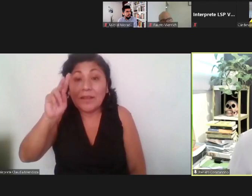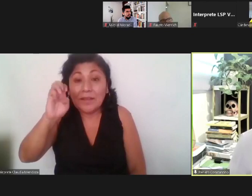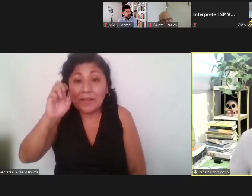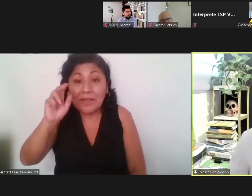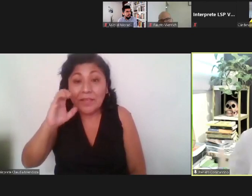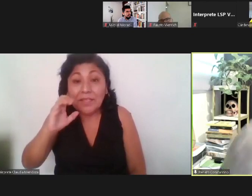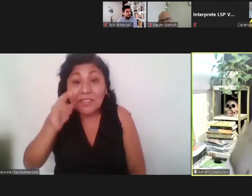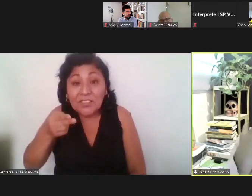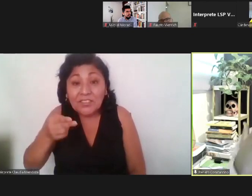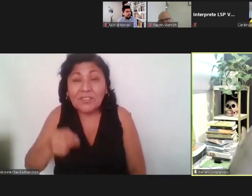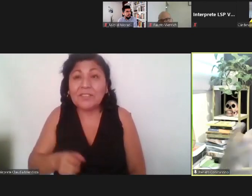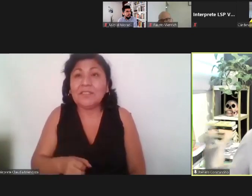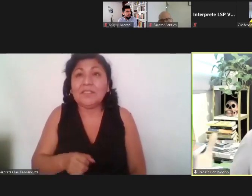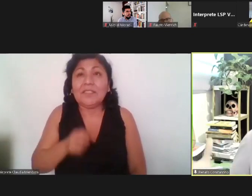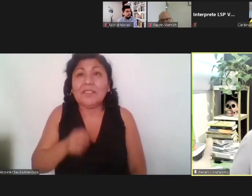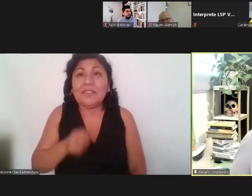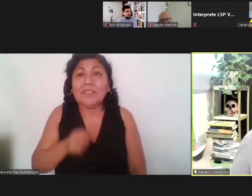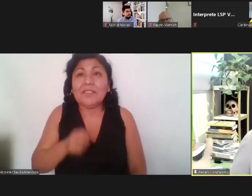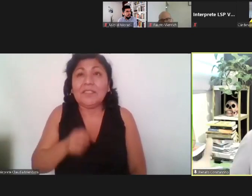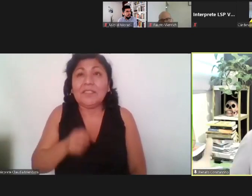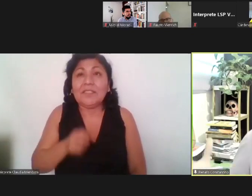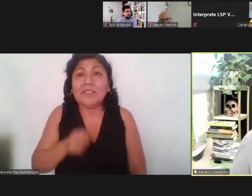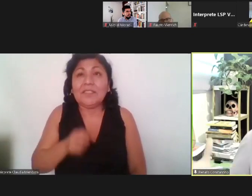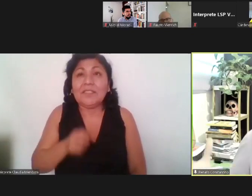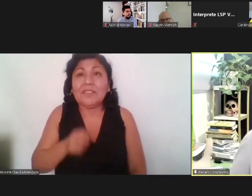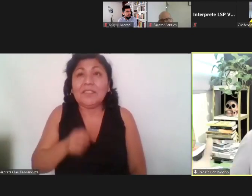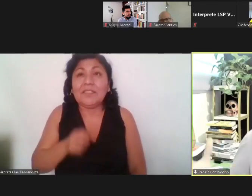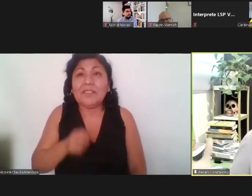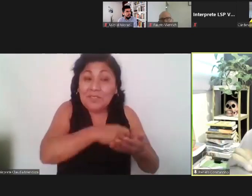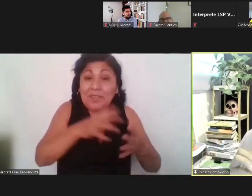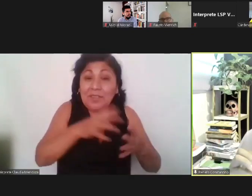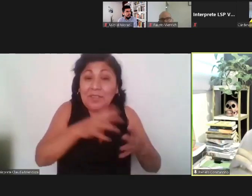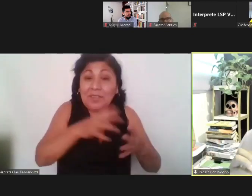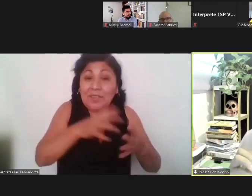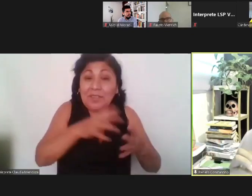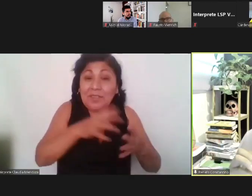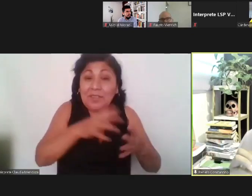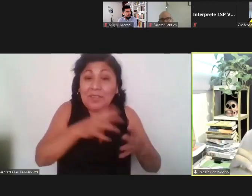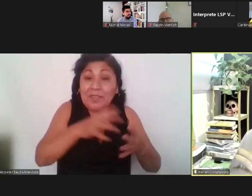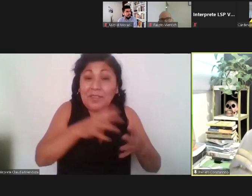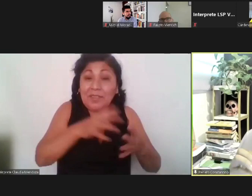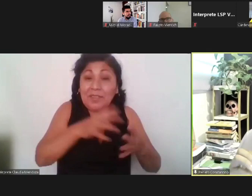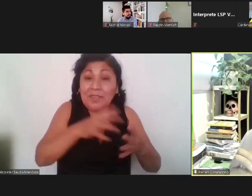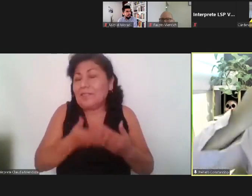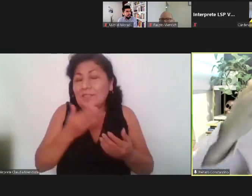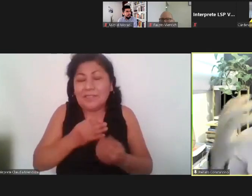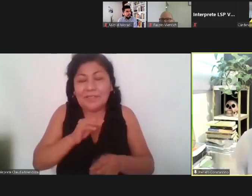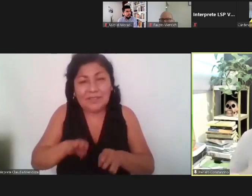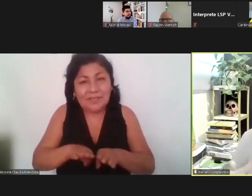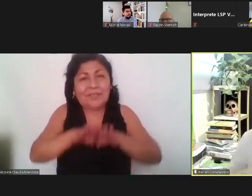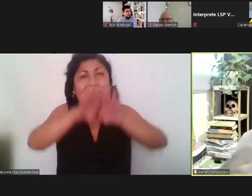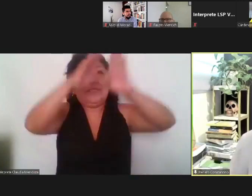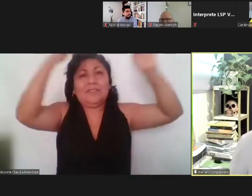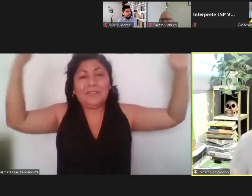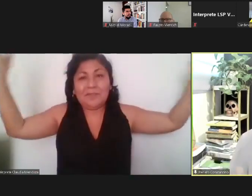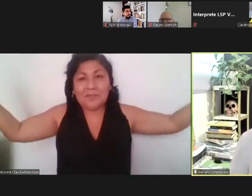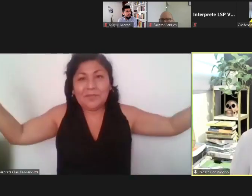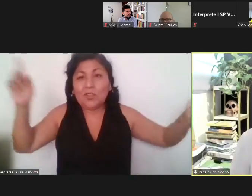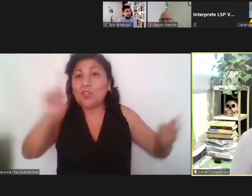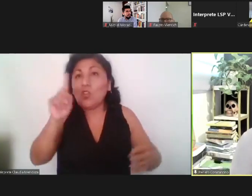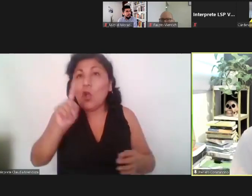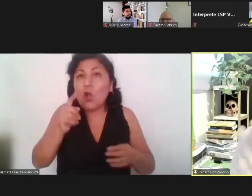pues se ampliaría el concepto de beneficiarios, serían más personas, ya no solamente las que tienen discapacidad visual, sino que, o sea, no solamente las personas